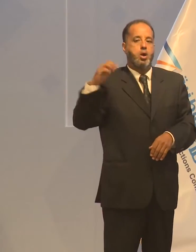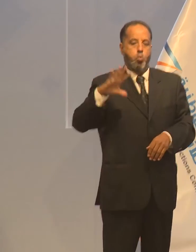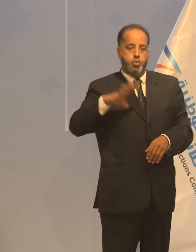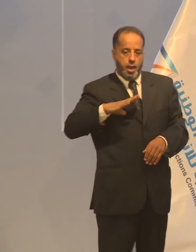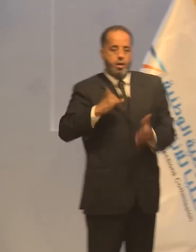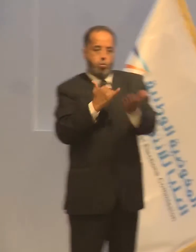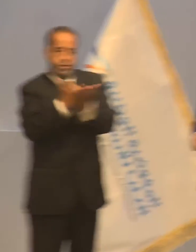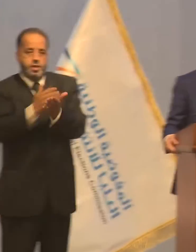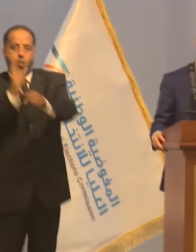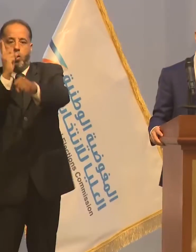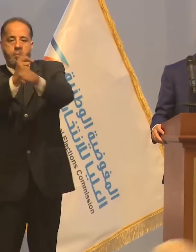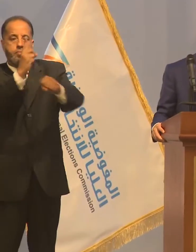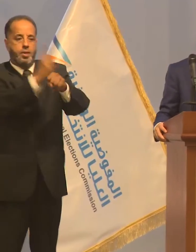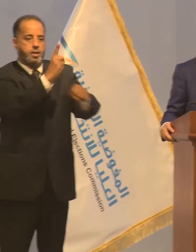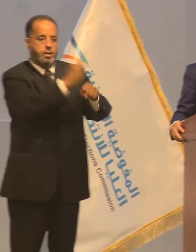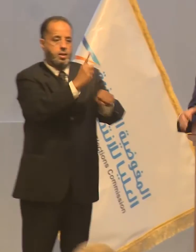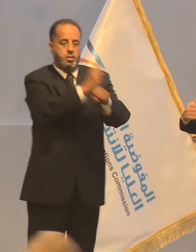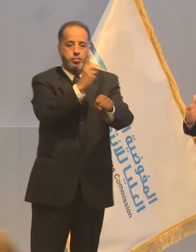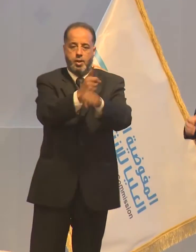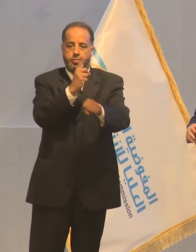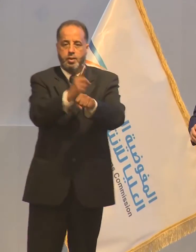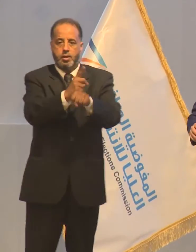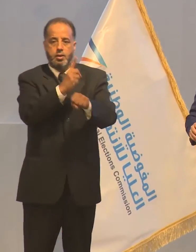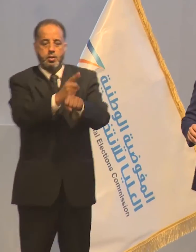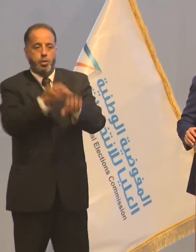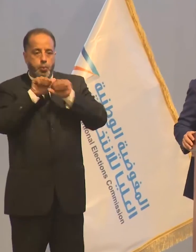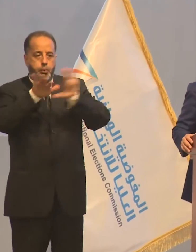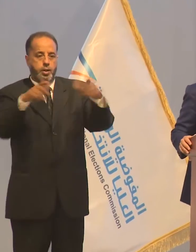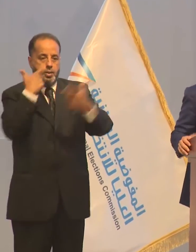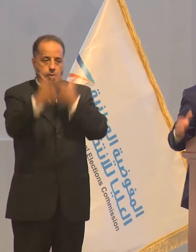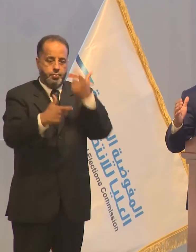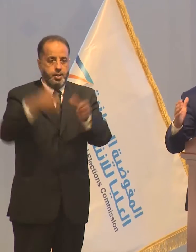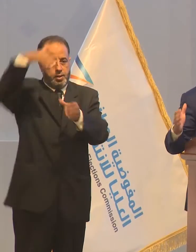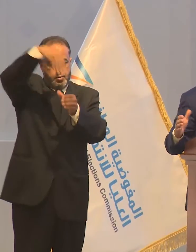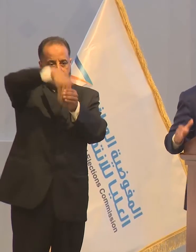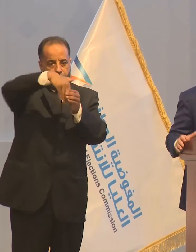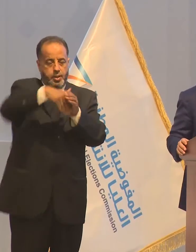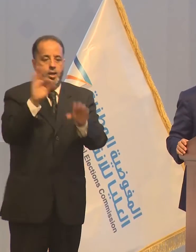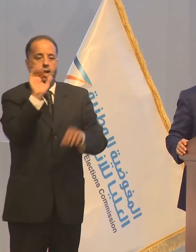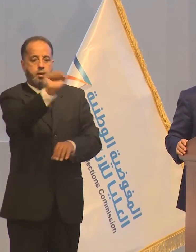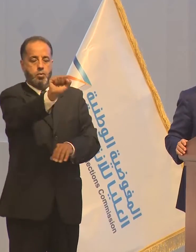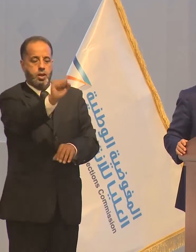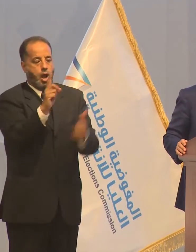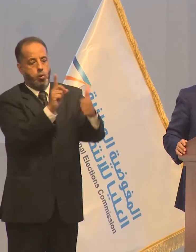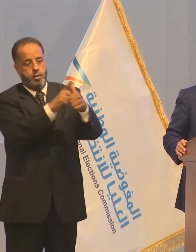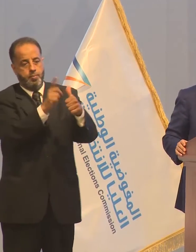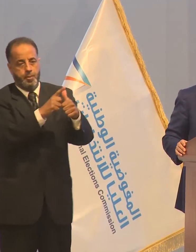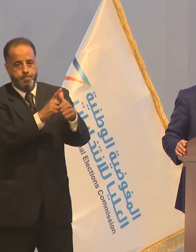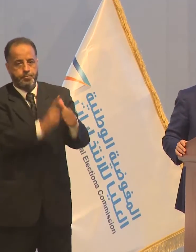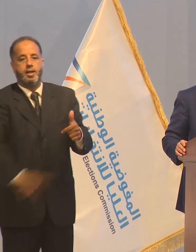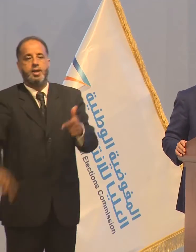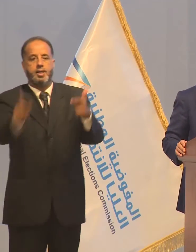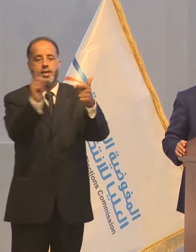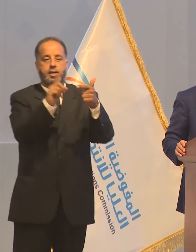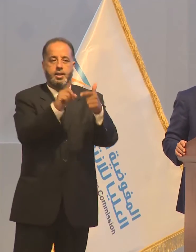المدارس والمعلمين في تنظيم أو في الإشراف على عملية الاختراع. هذا فيما يخص المسار الأول. في